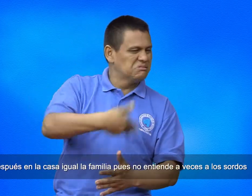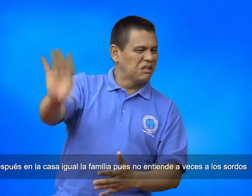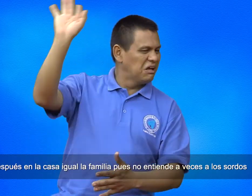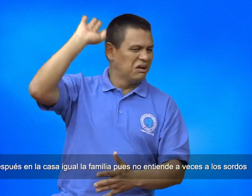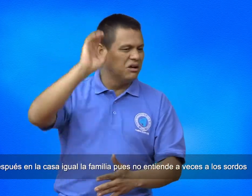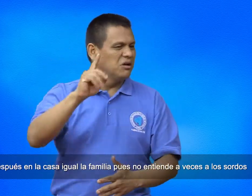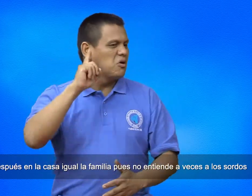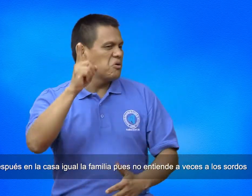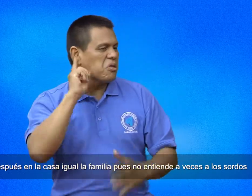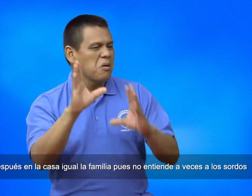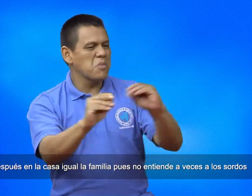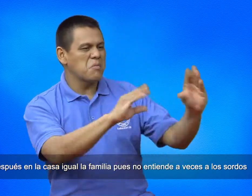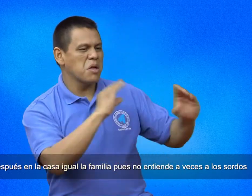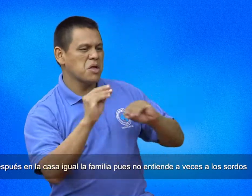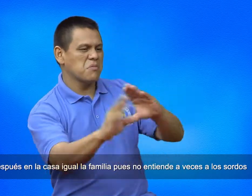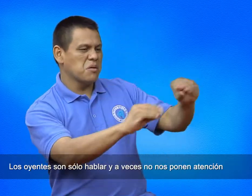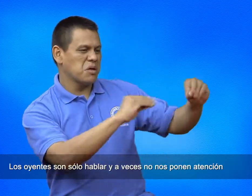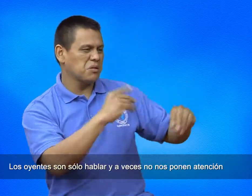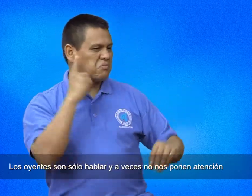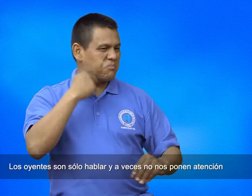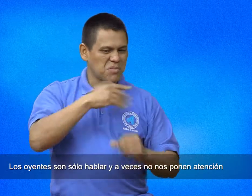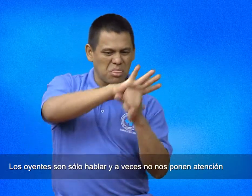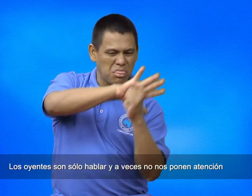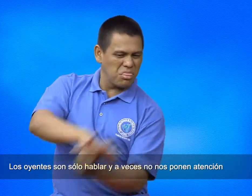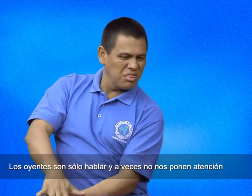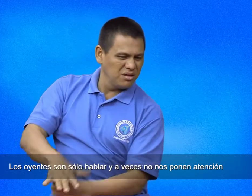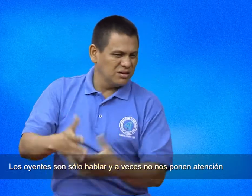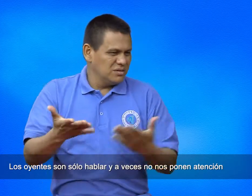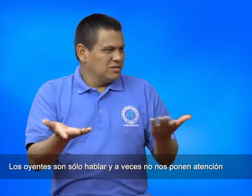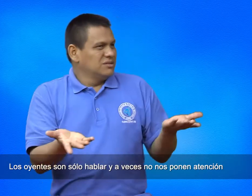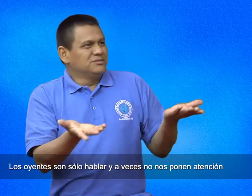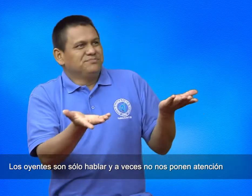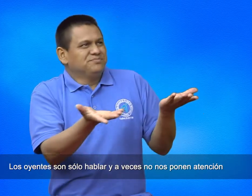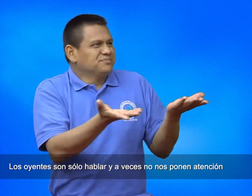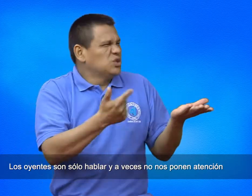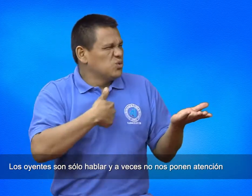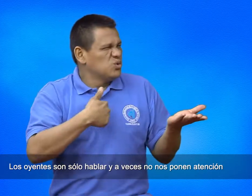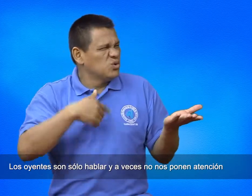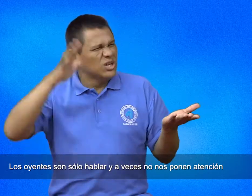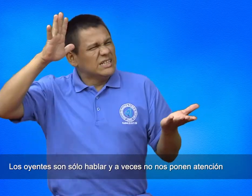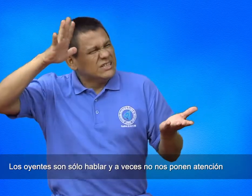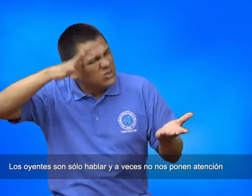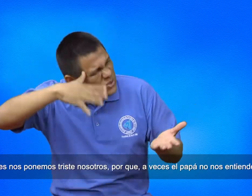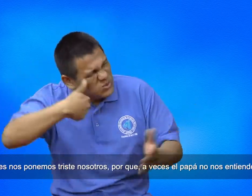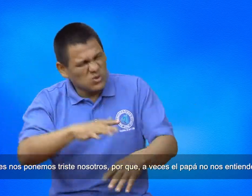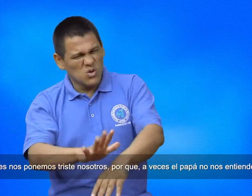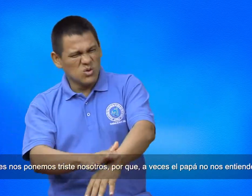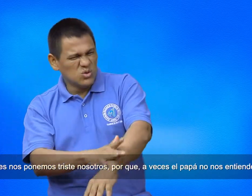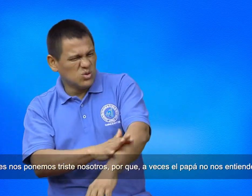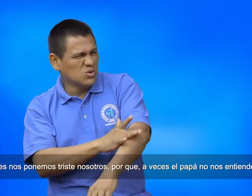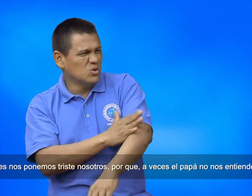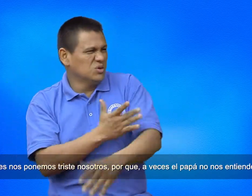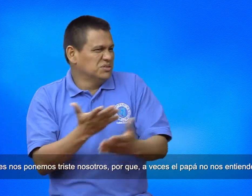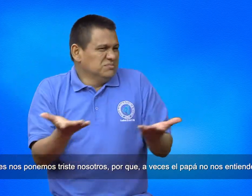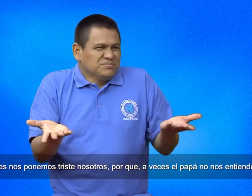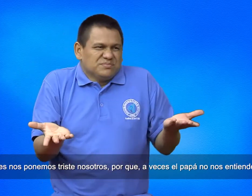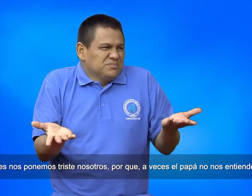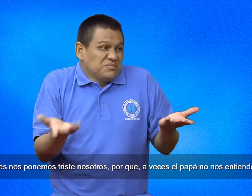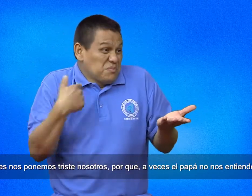entienden a veces los sordos los oyentes son sólo a veces hablar y a veces no nos ponen atención y a veces nos ponemos tristes nosotros